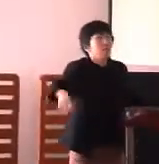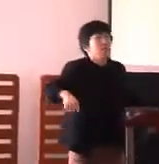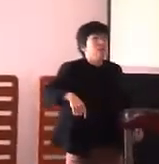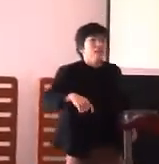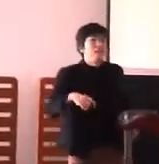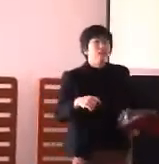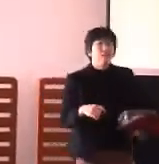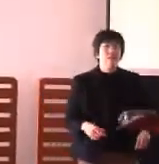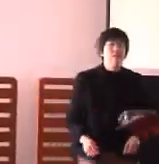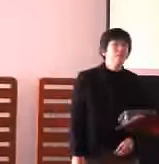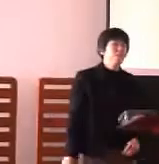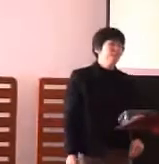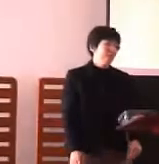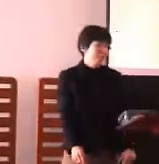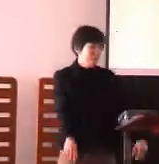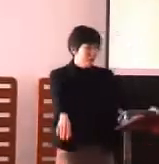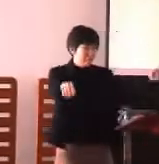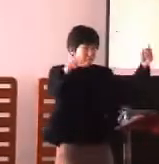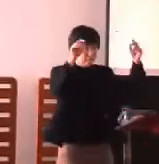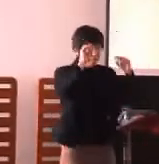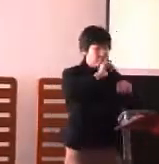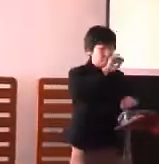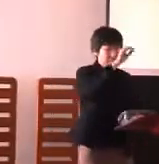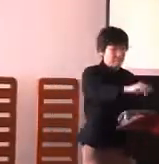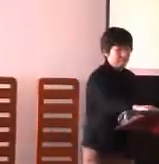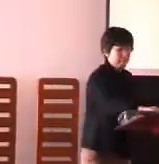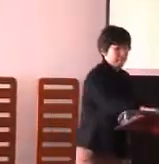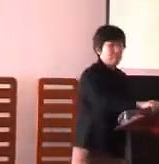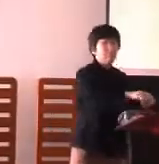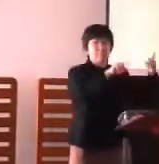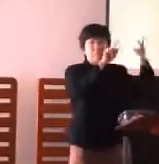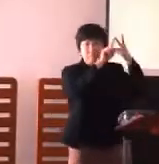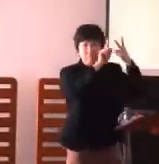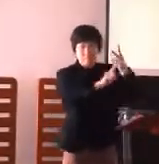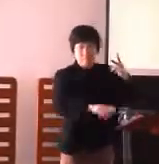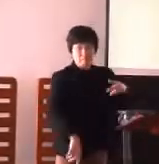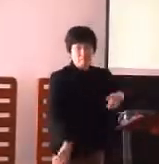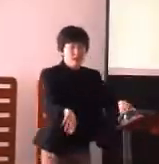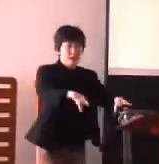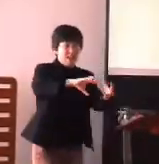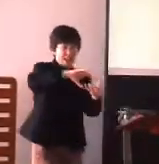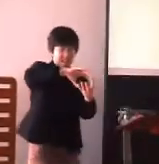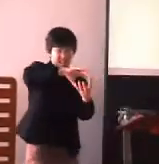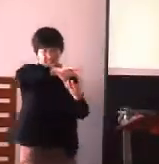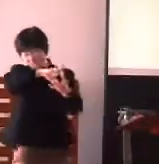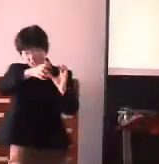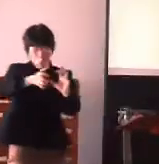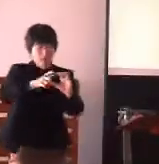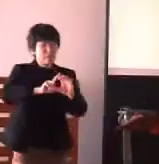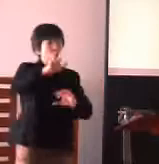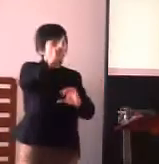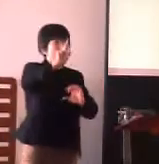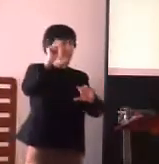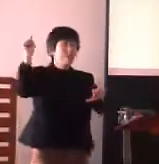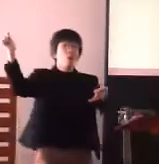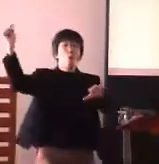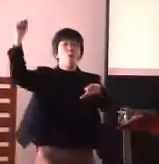二つ目は岩地に落ちた御言葉を聞くとすぐに喜んで受け入れるけれ